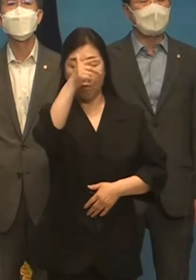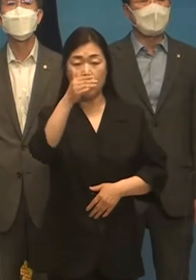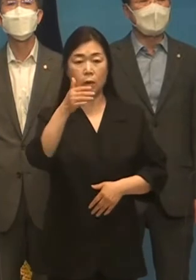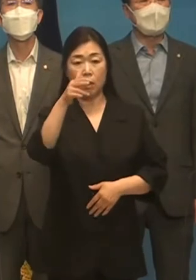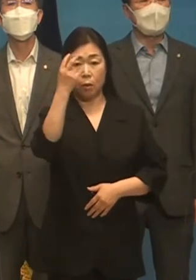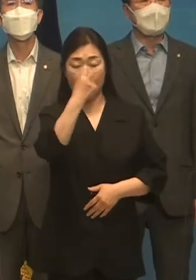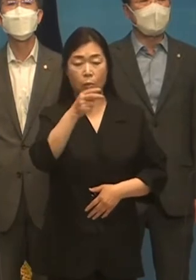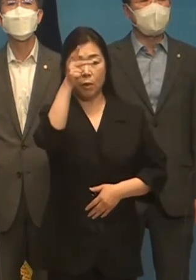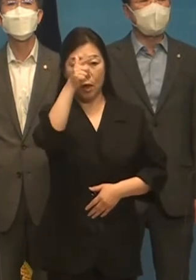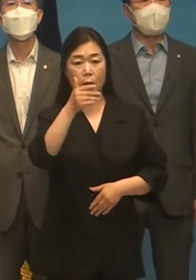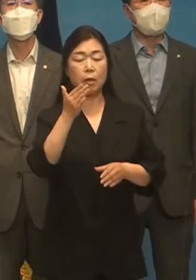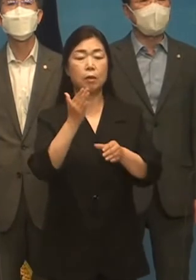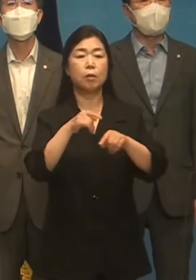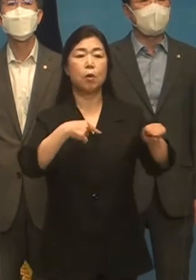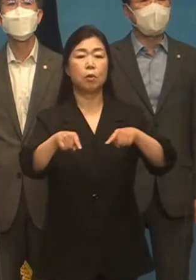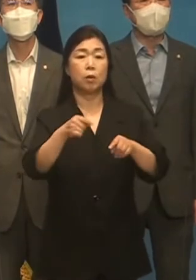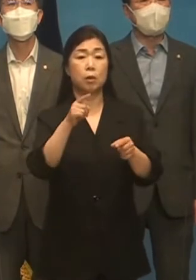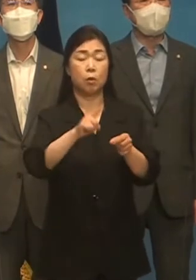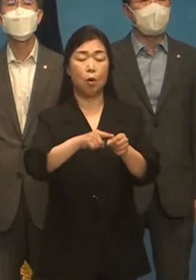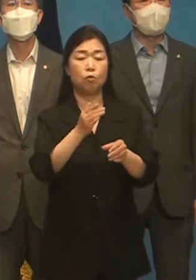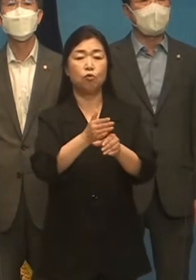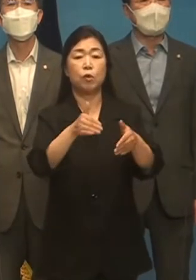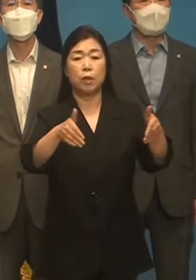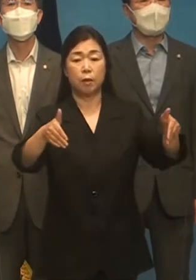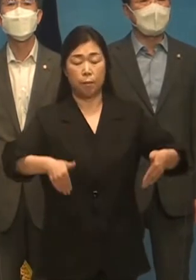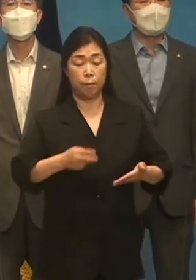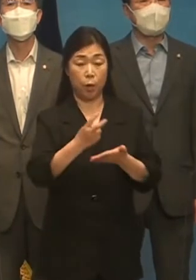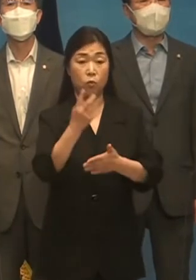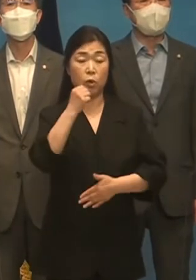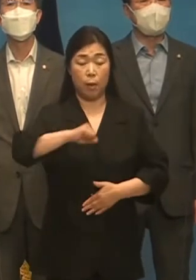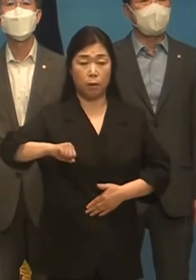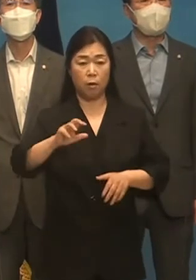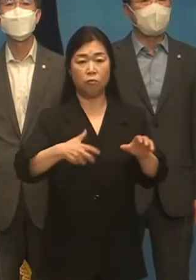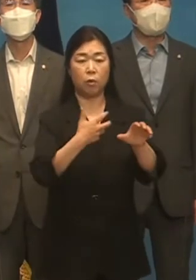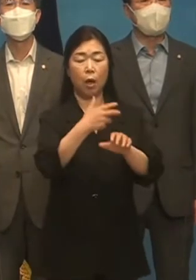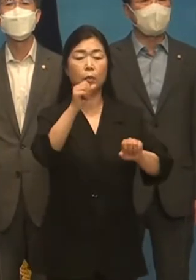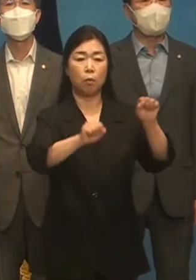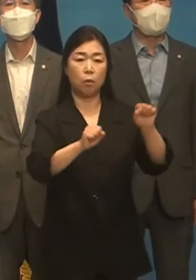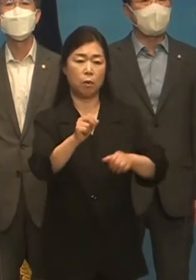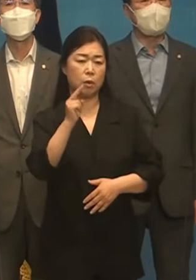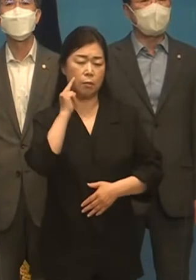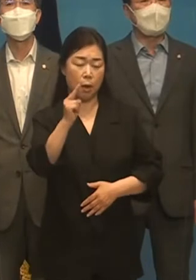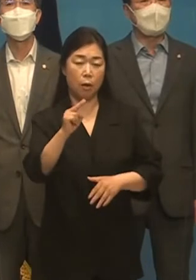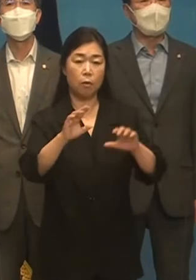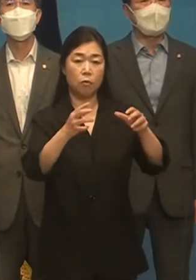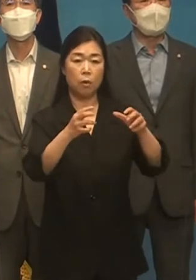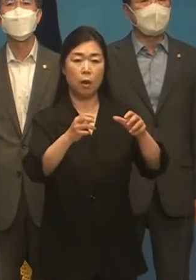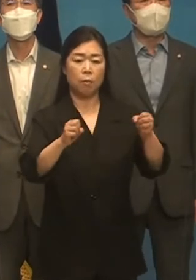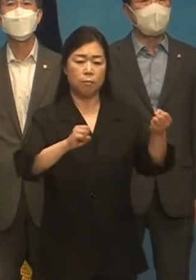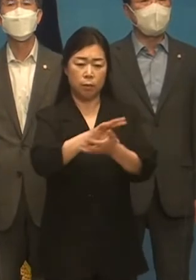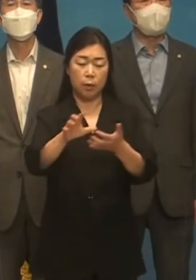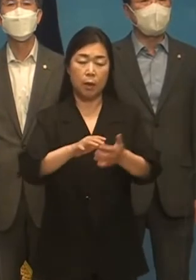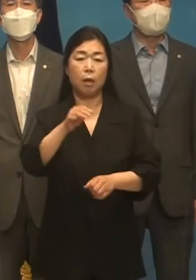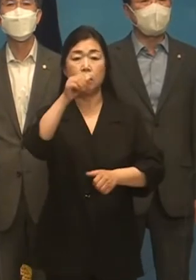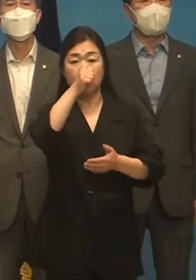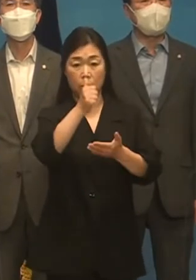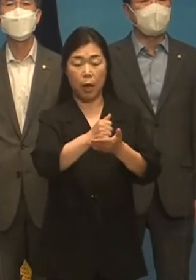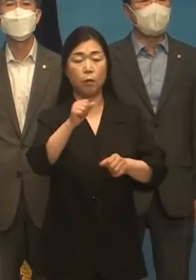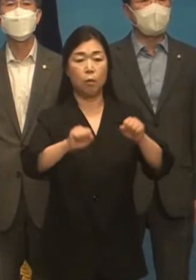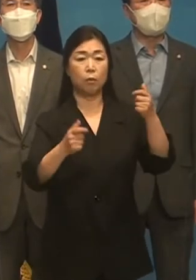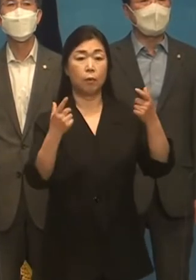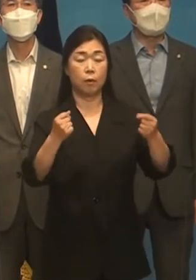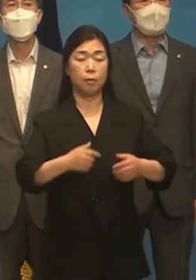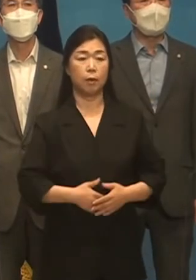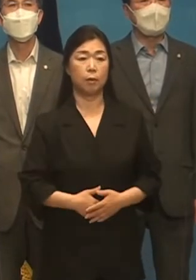업무를 위배한 검찰 쿠데타이며 심각한 국가 논란 범죄일 것입니다.